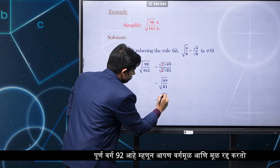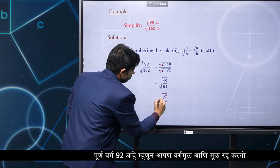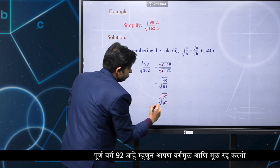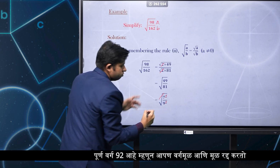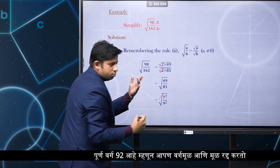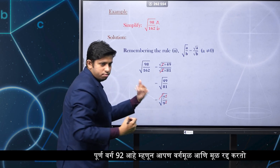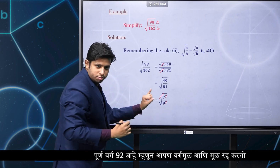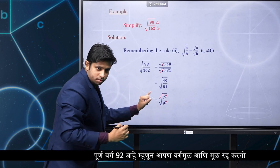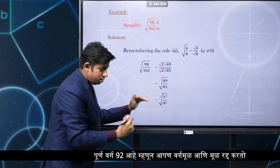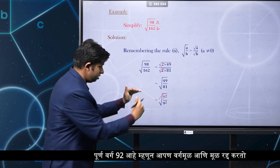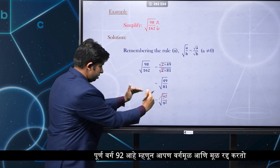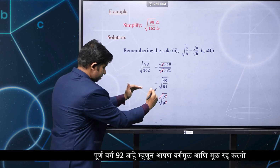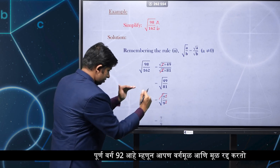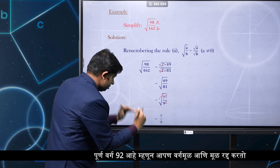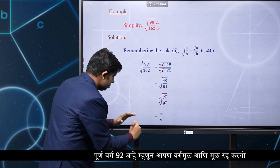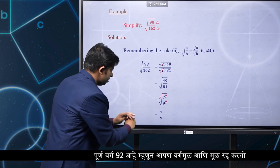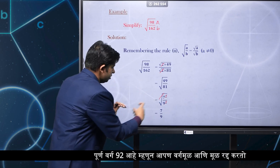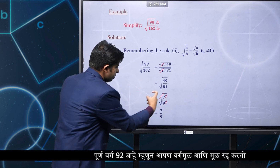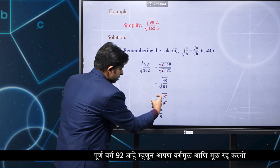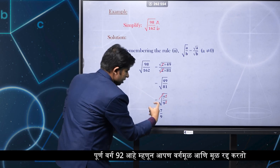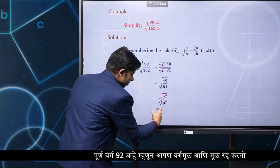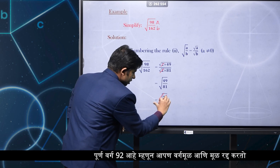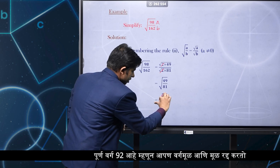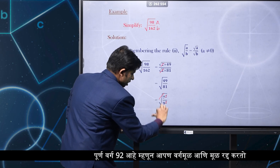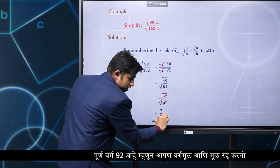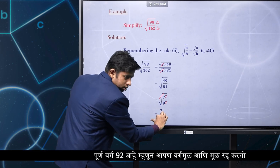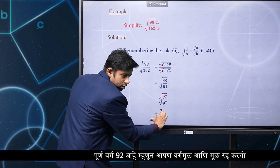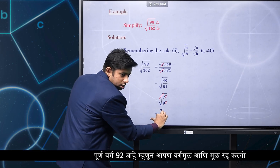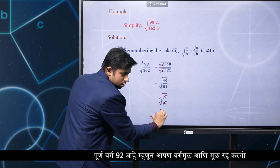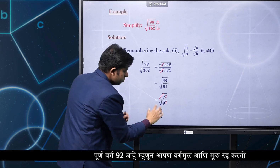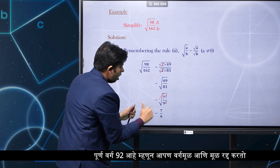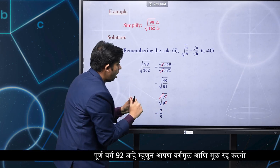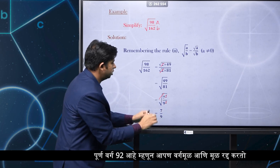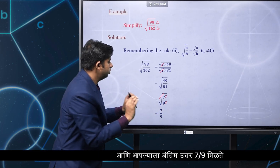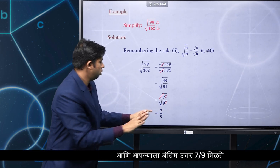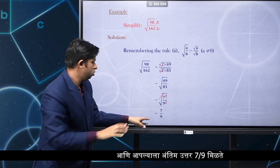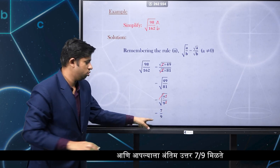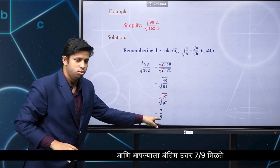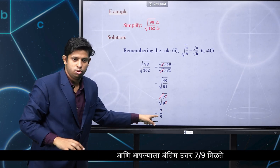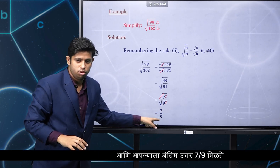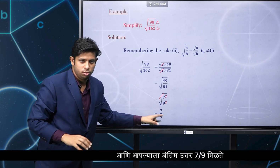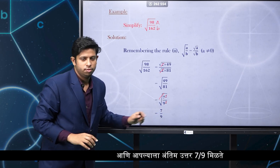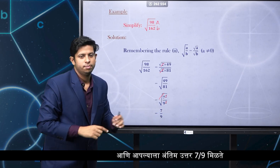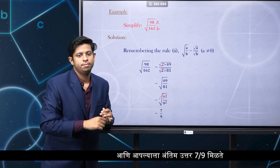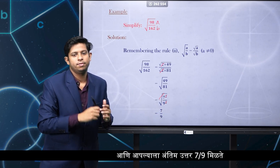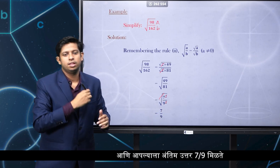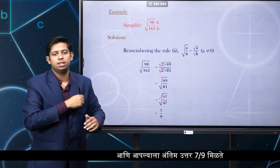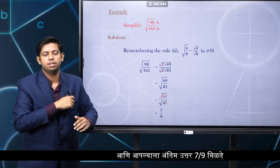पूर्ण वर्ग 92 आहे. म्हणून आपण वर्गमूळ आणि मूळ रद्द करतो आणि आपल्याला अंतिम उत्तर